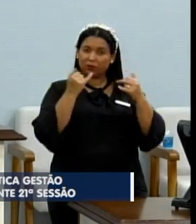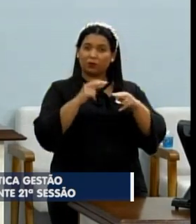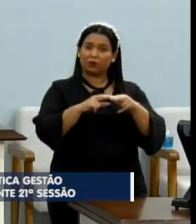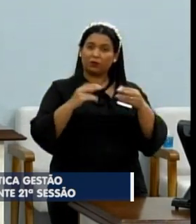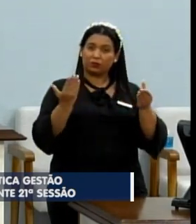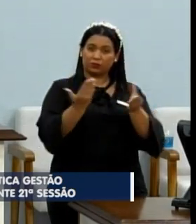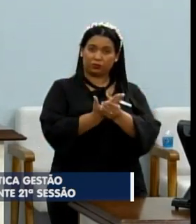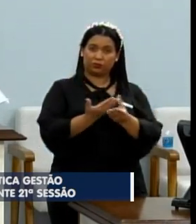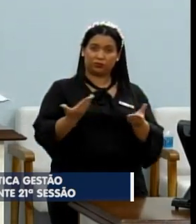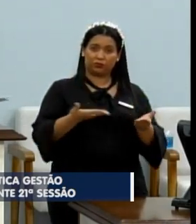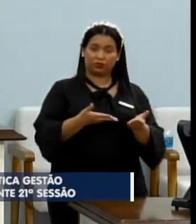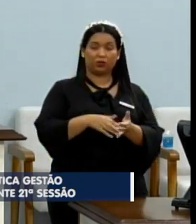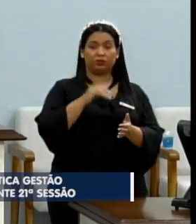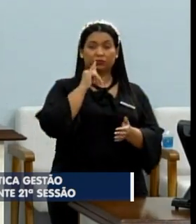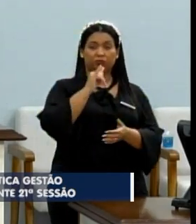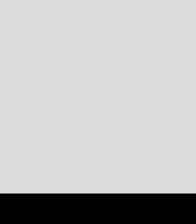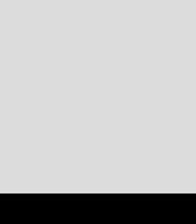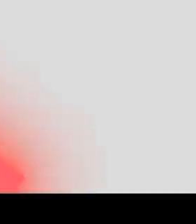judicial